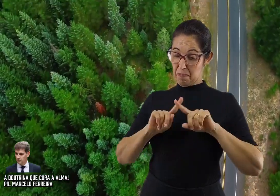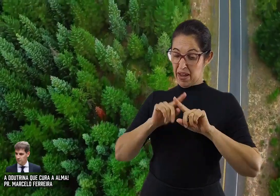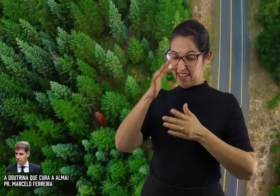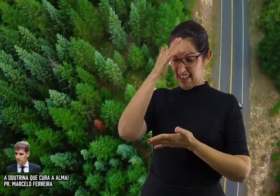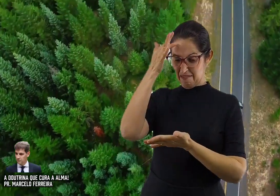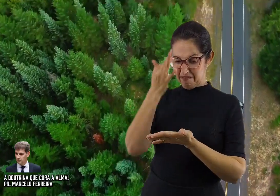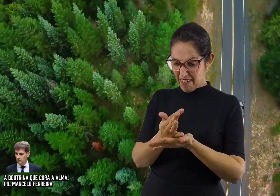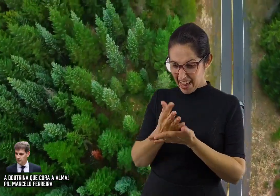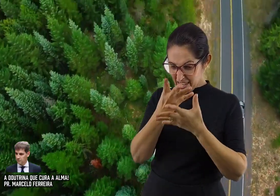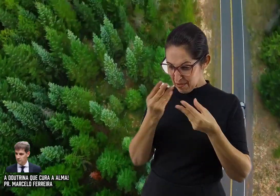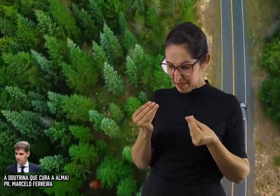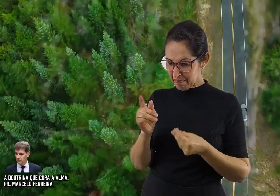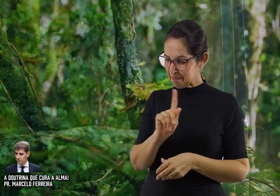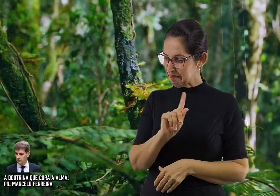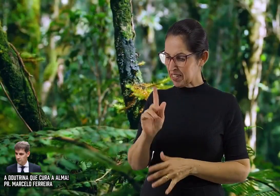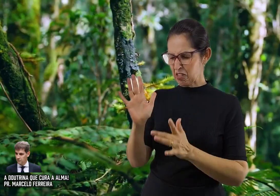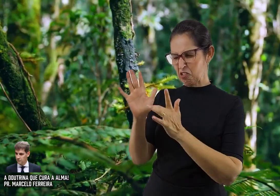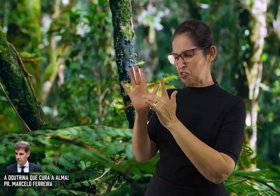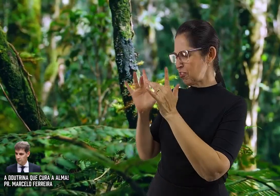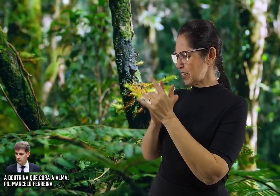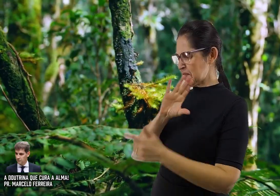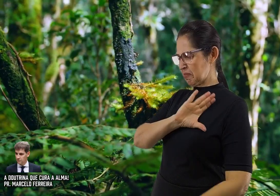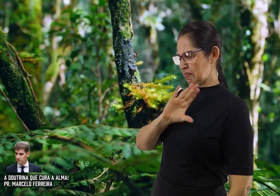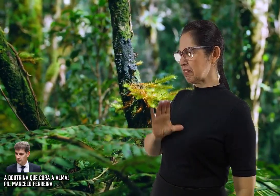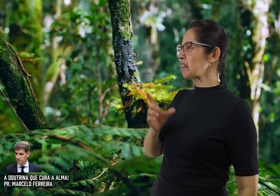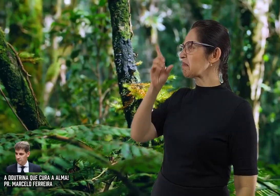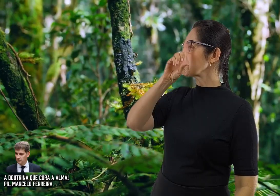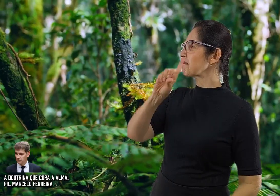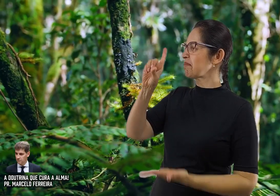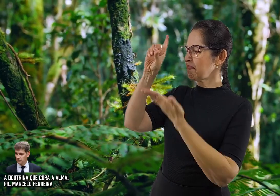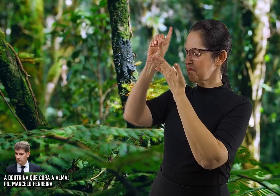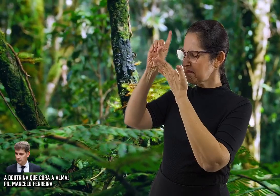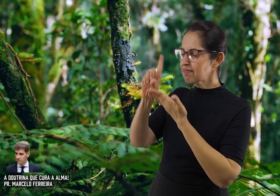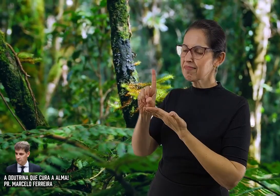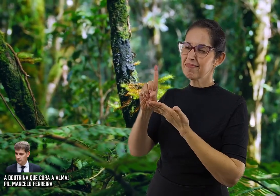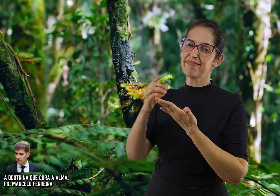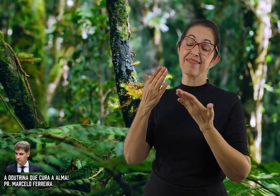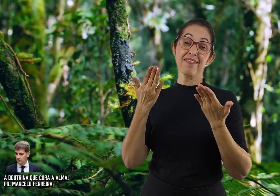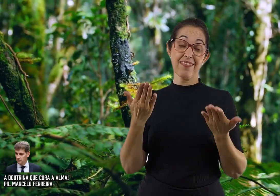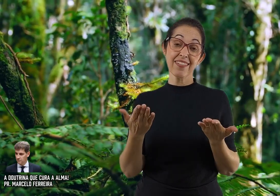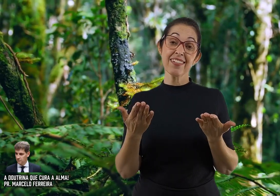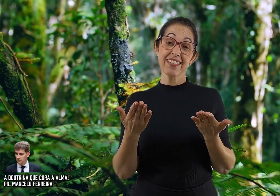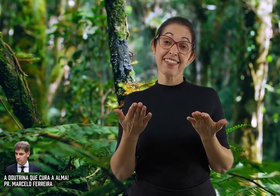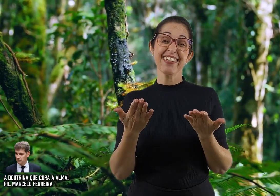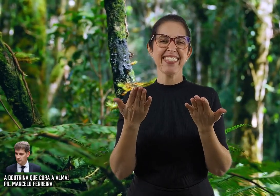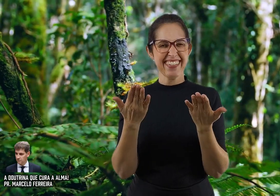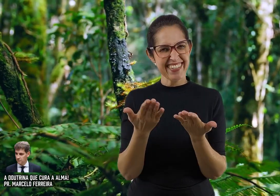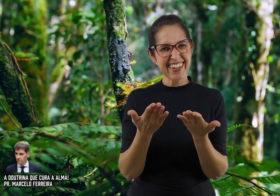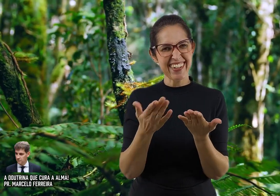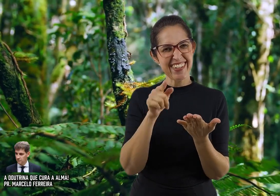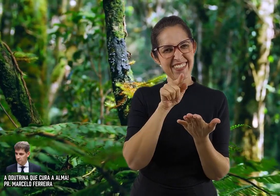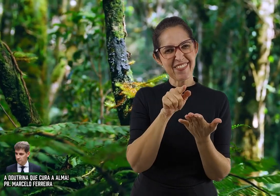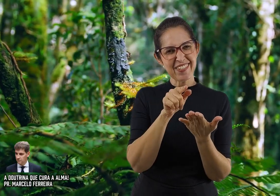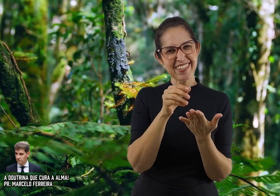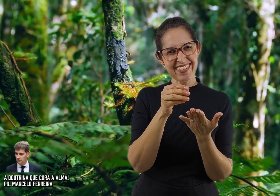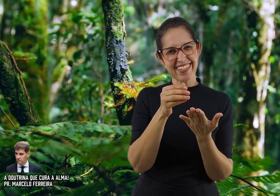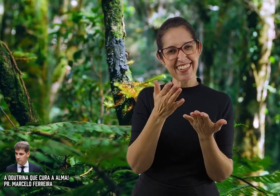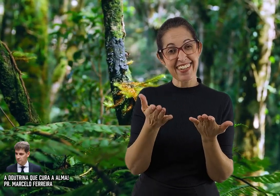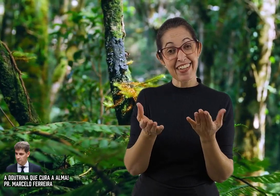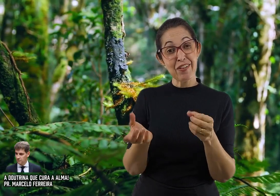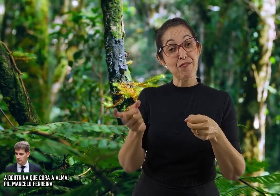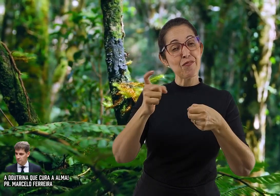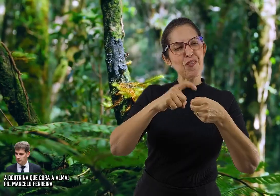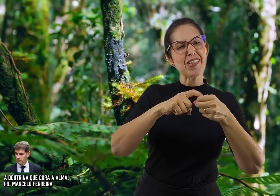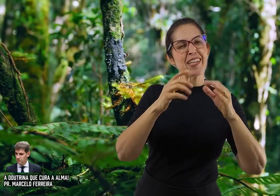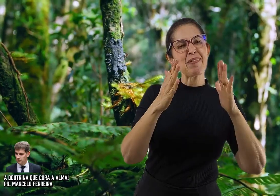Senhor. Jesus Cristo é o Senhor. Os irmãos vão perceber uma coisa: amanhã, quando acabar o seminário, vocês vão descer, voltar